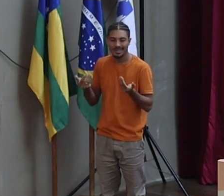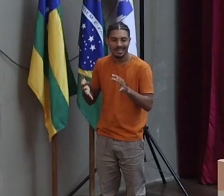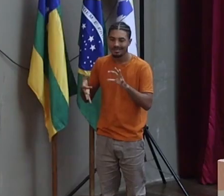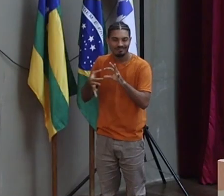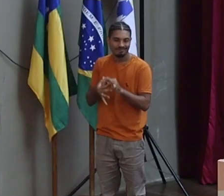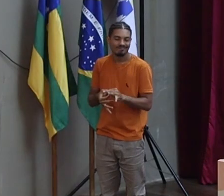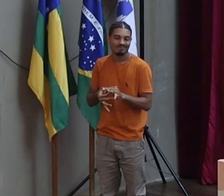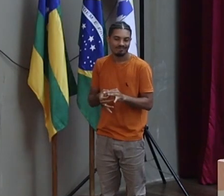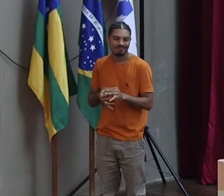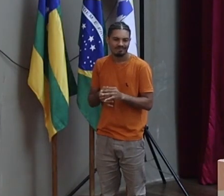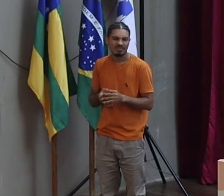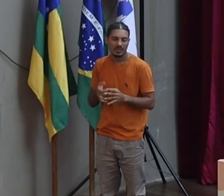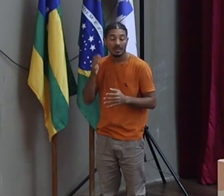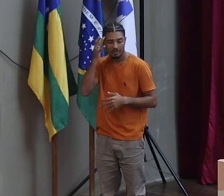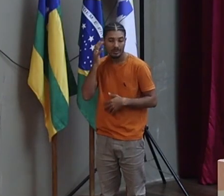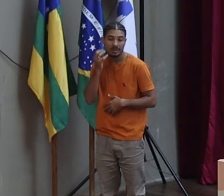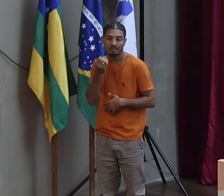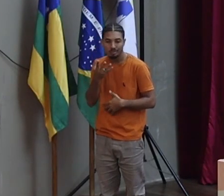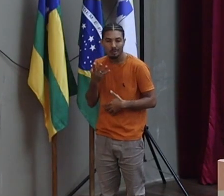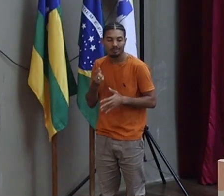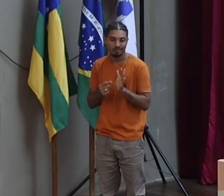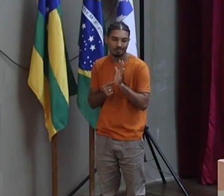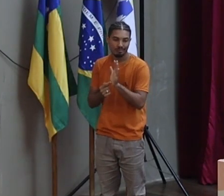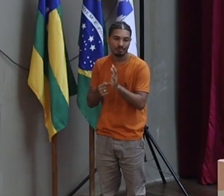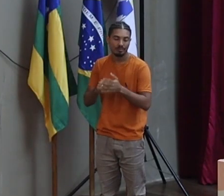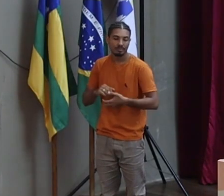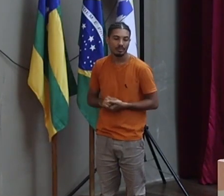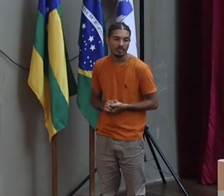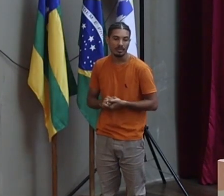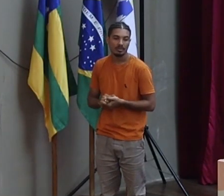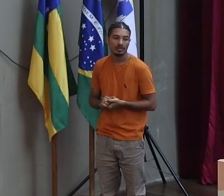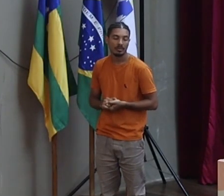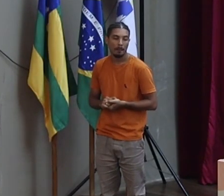valeria a pena trazer isso. Então, para fechar,